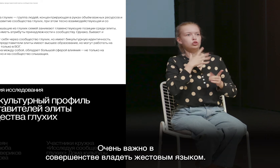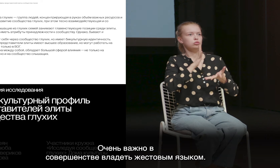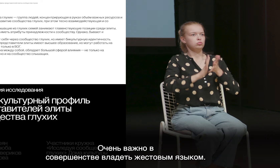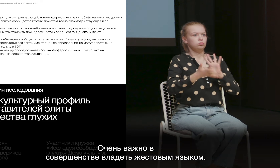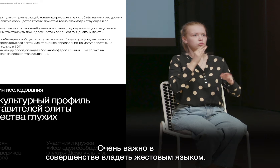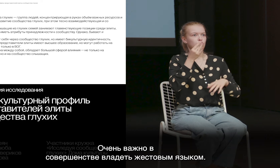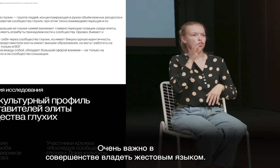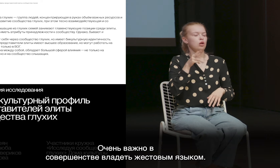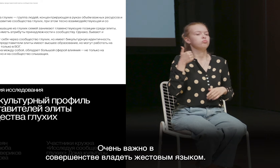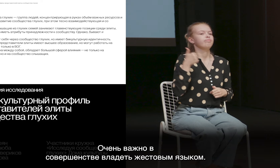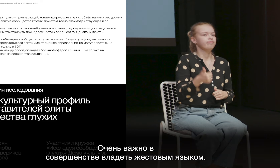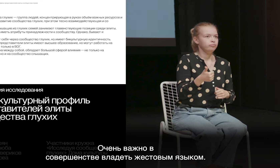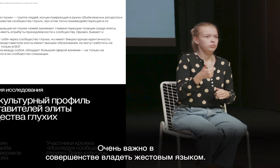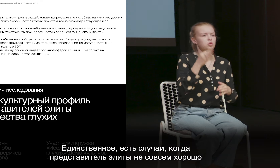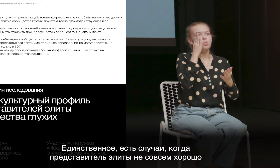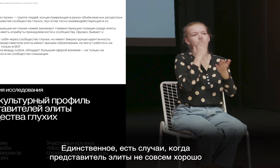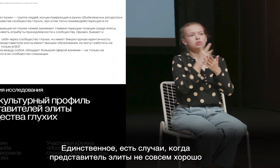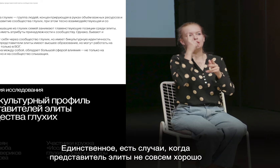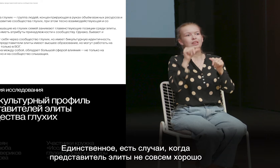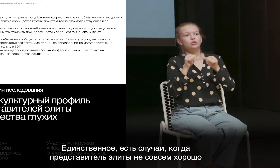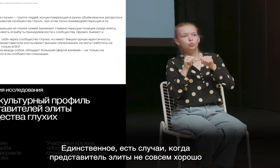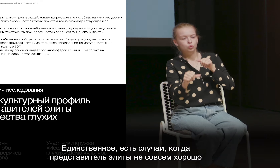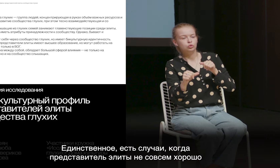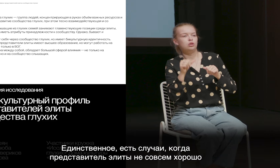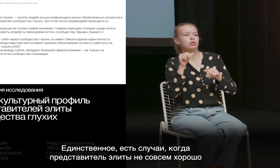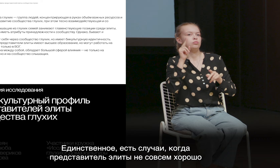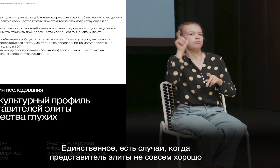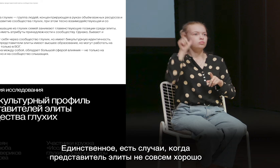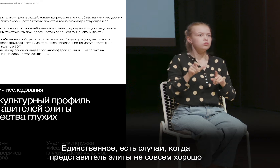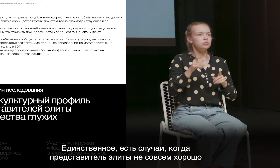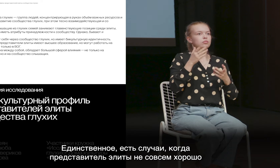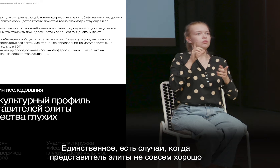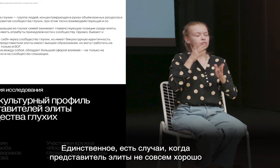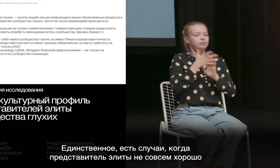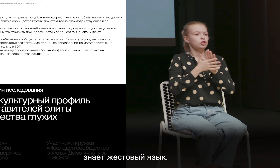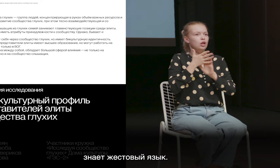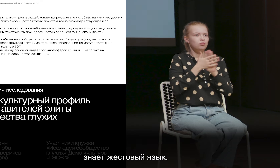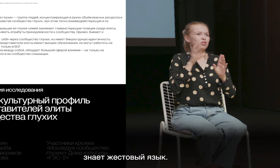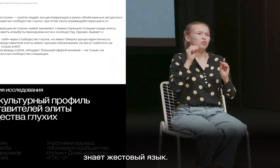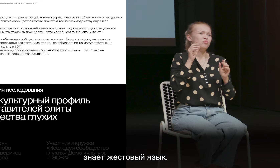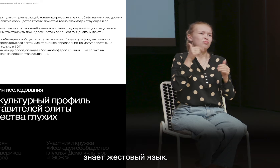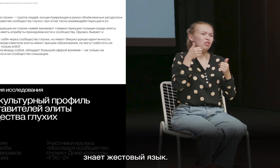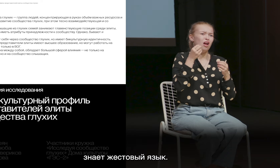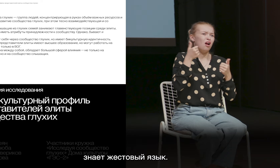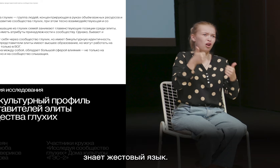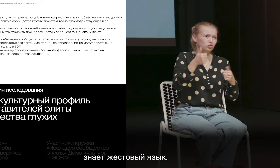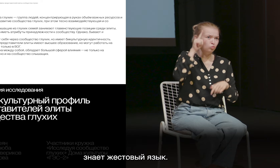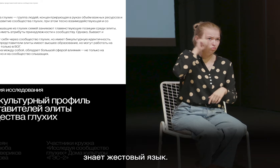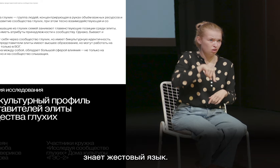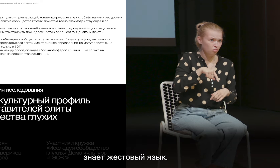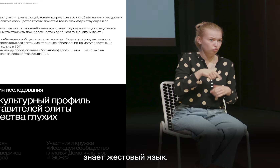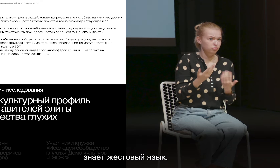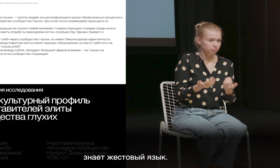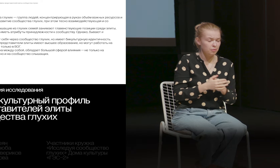из семей глухих и слабослышащих, но великолепно владеют жестовой речью. Единственное, есть исключение, что жестовая речь